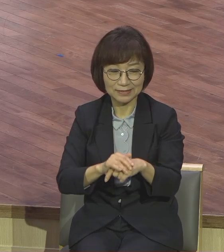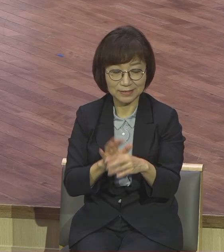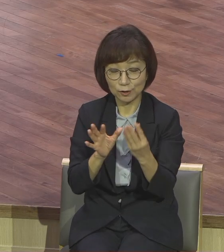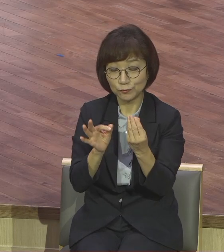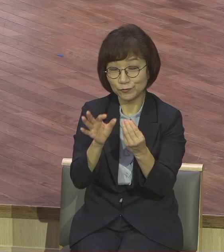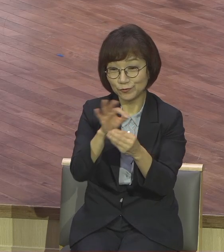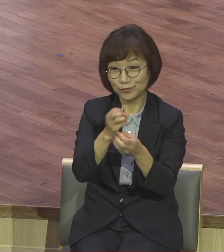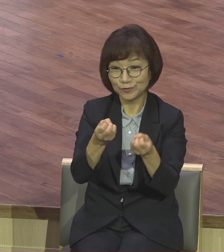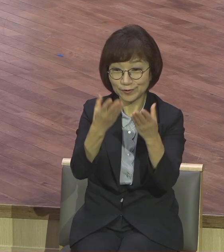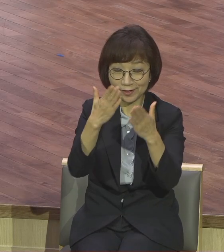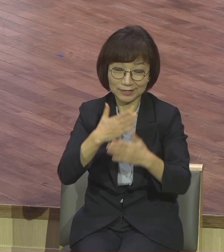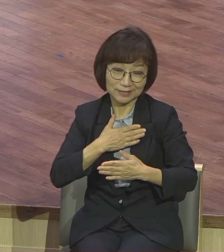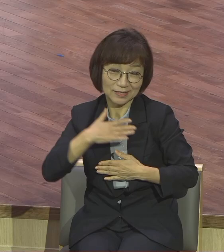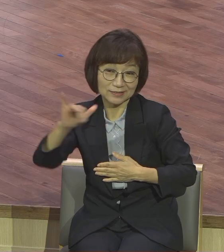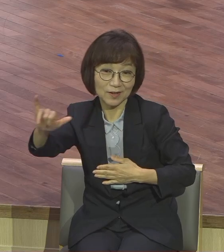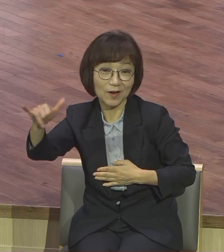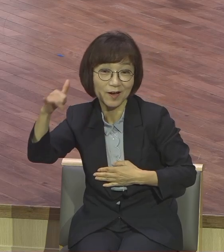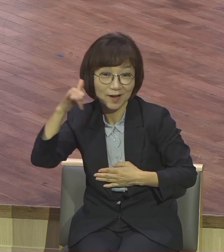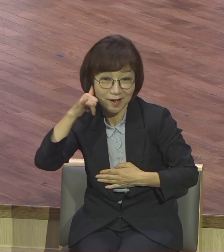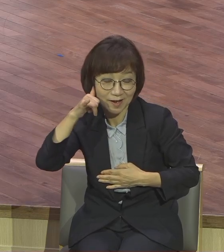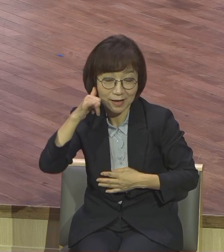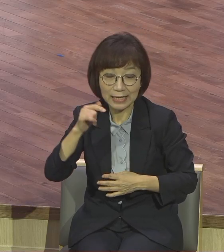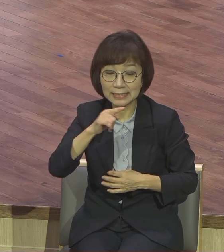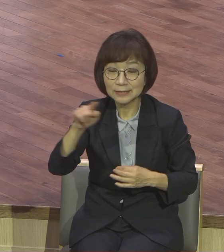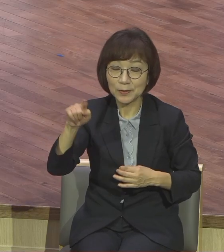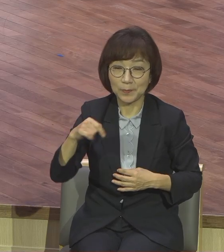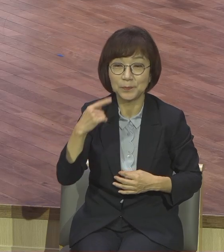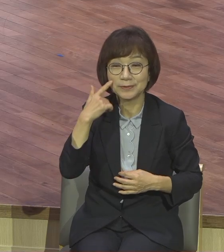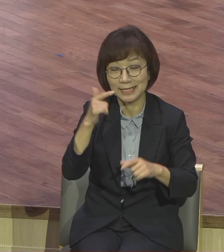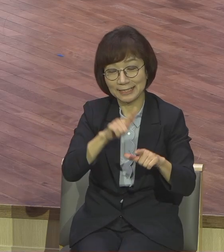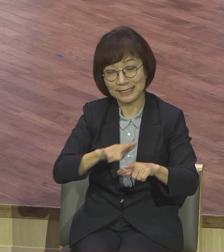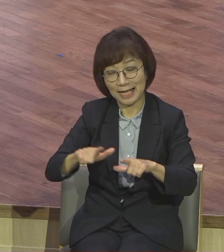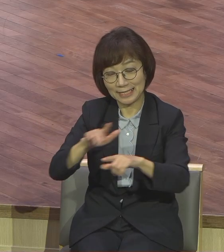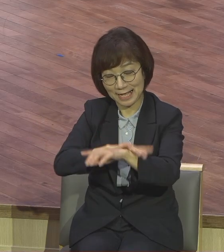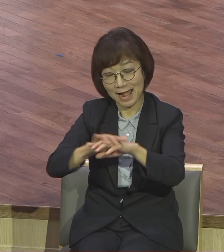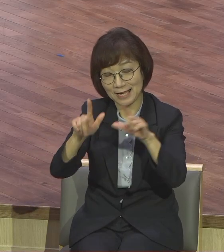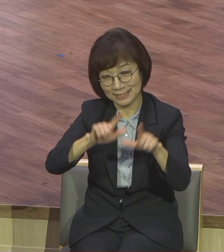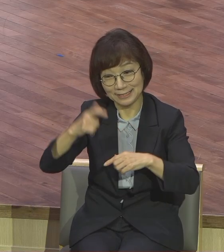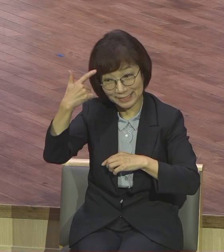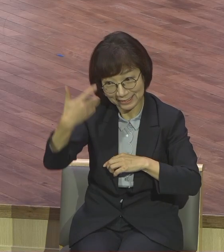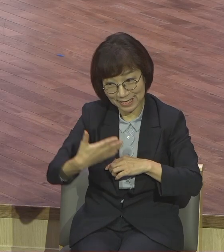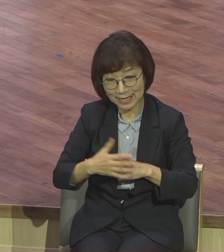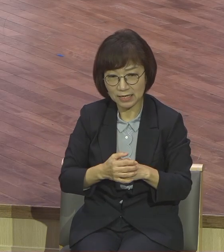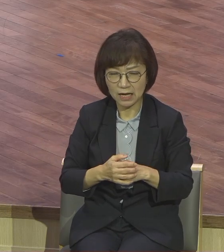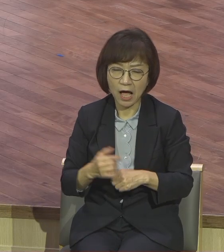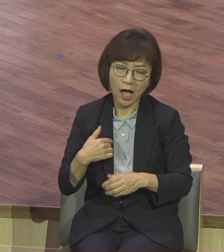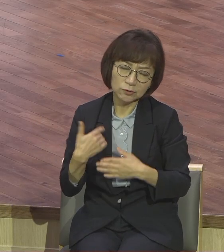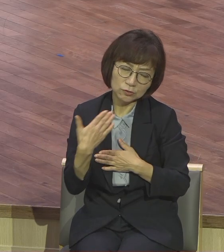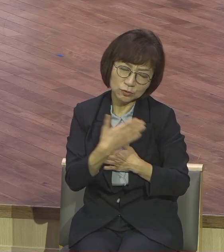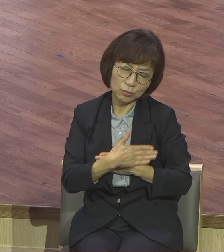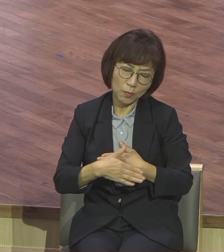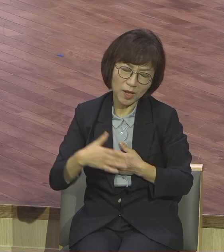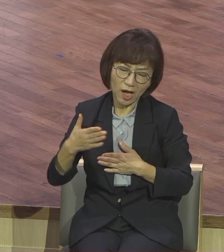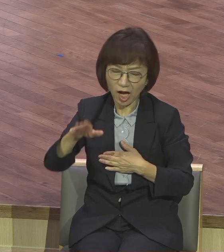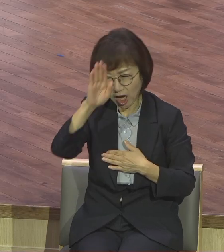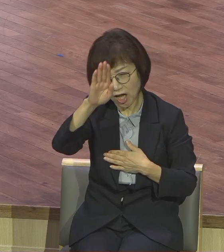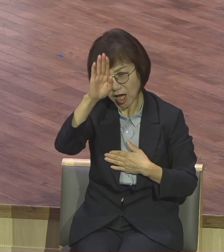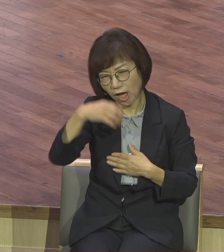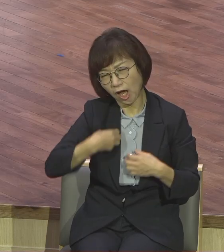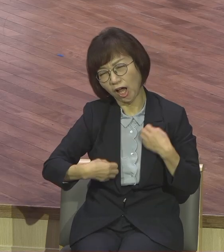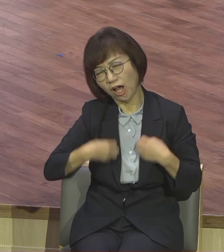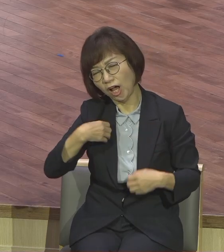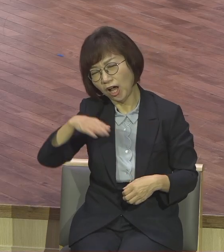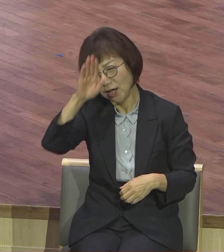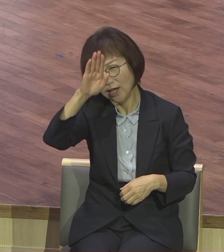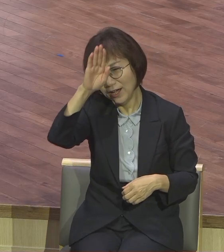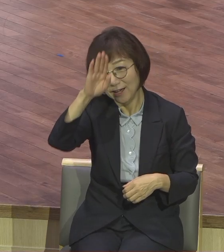추석이라고 전화가 왔어요. 정 목사 잘 있냐? 아이고 내가 몸이 아파서. 나이도 많지요. 나이 많이